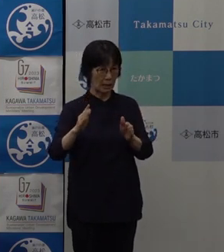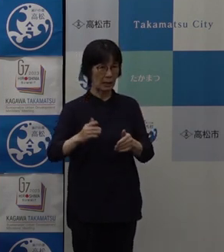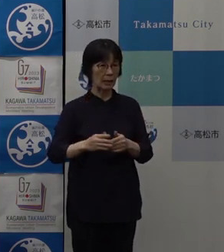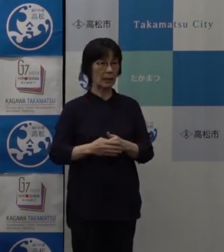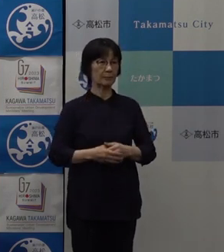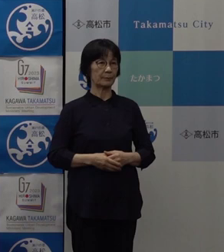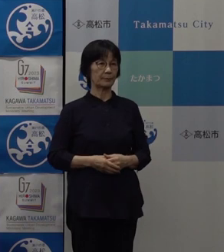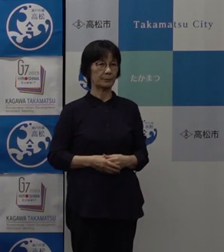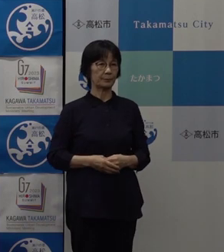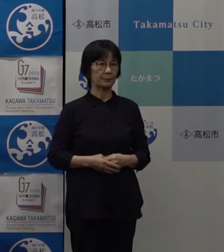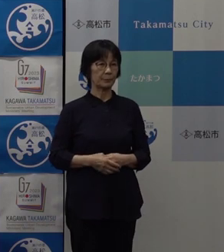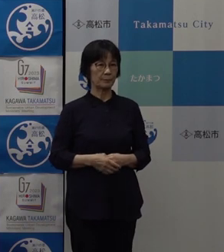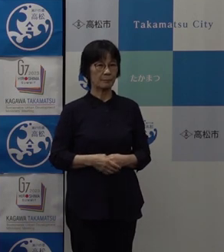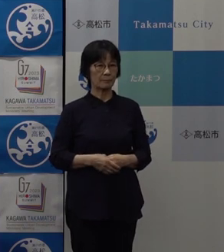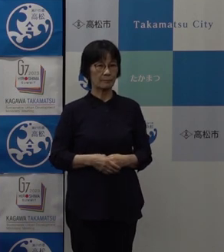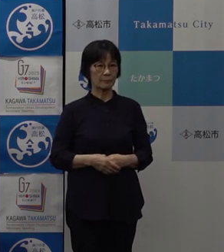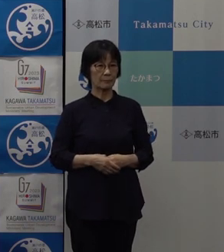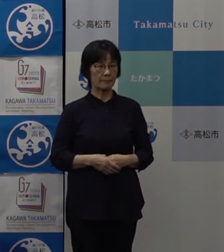う